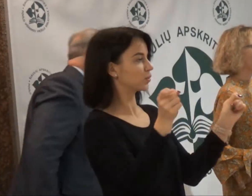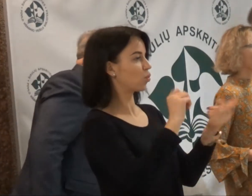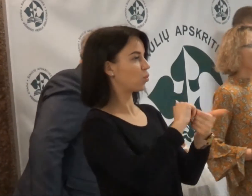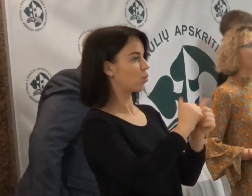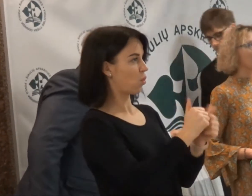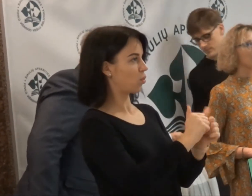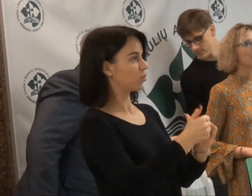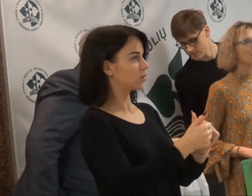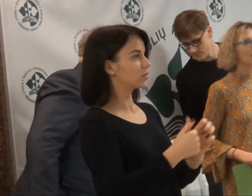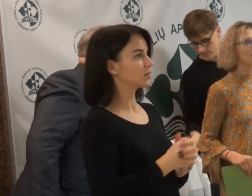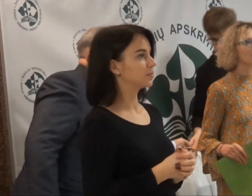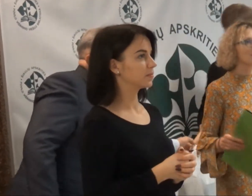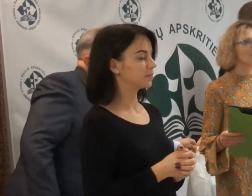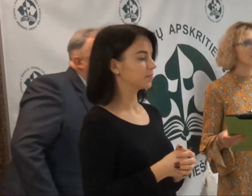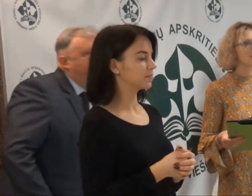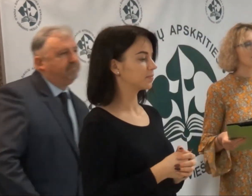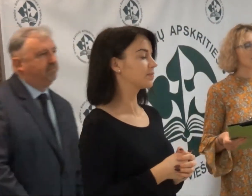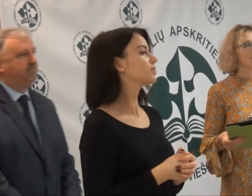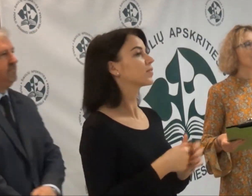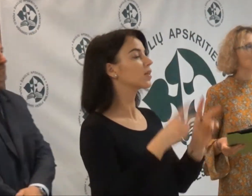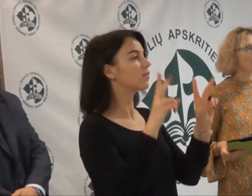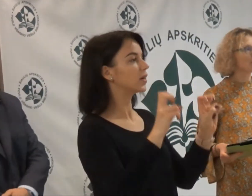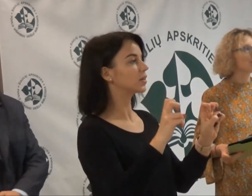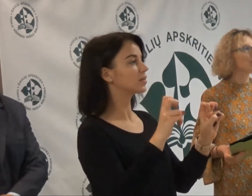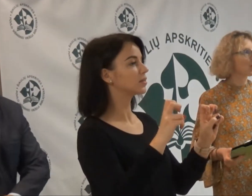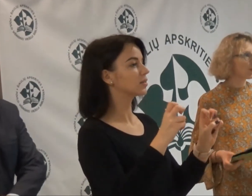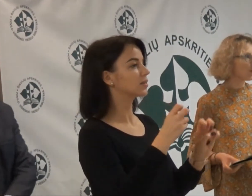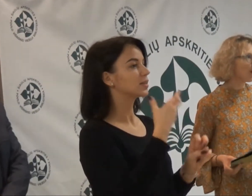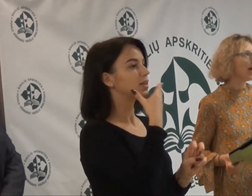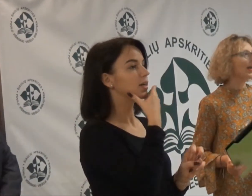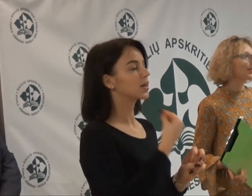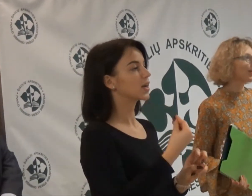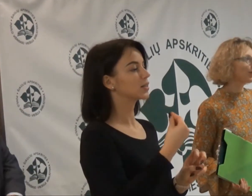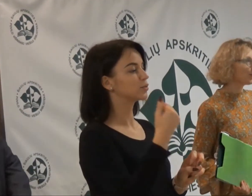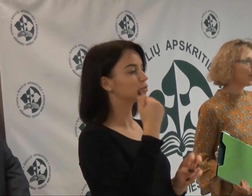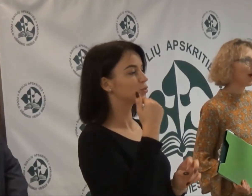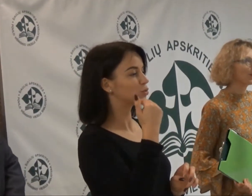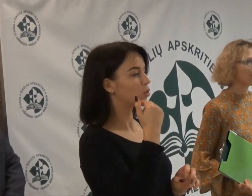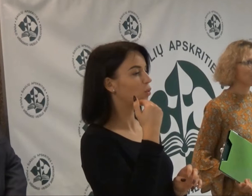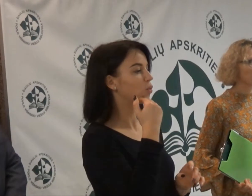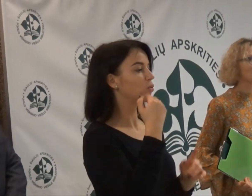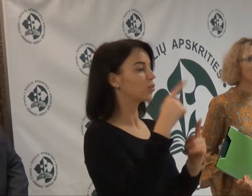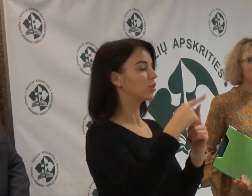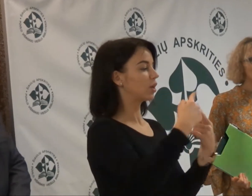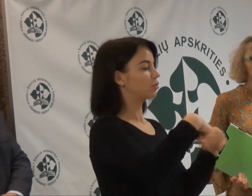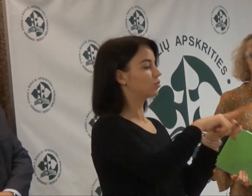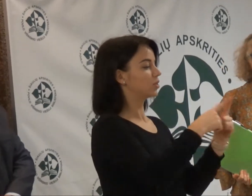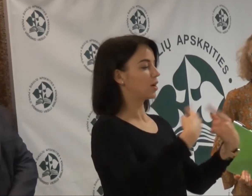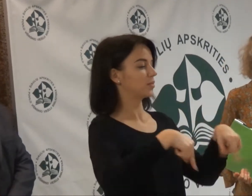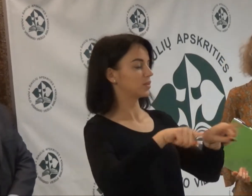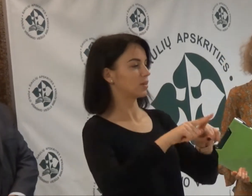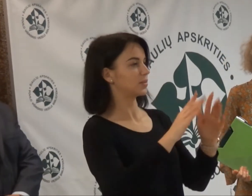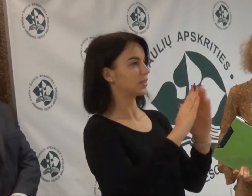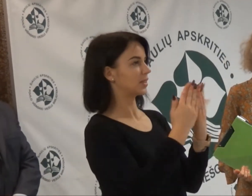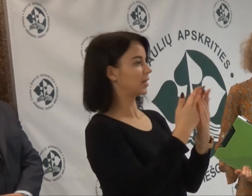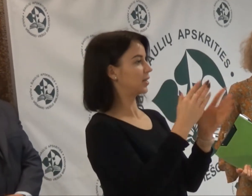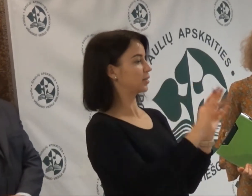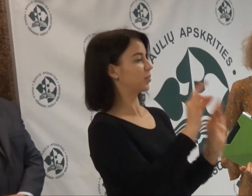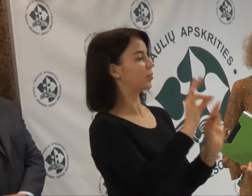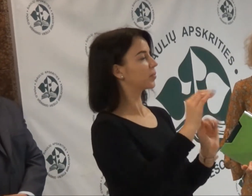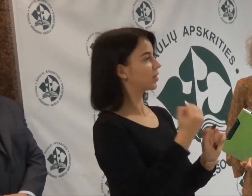konkursą, kuris vadinasi gražiausios Šiaulių ir Telšių apskričių knygos